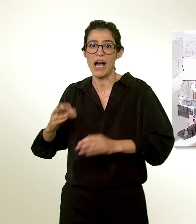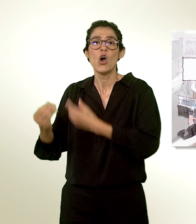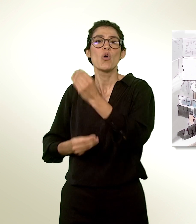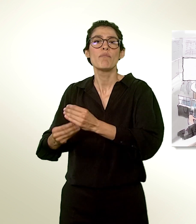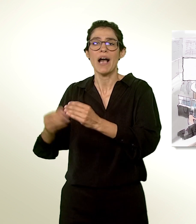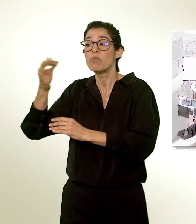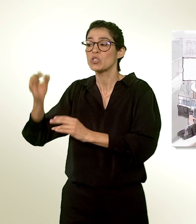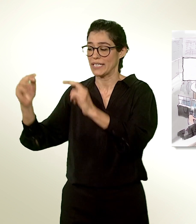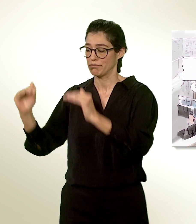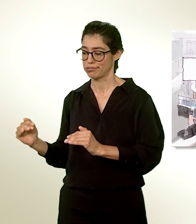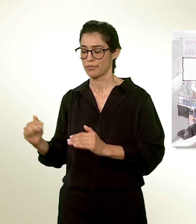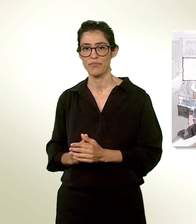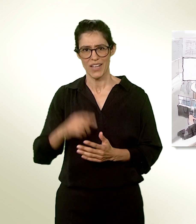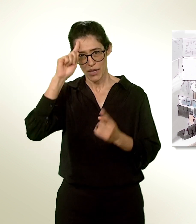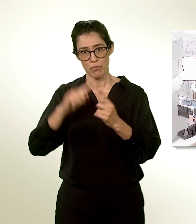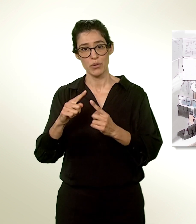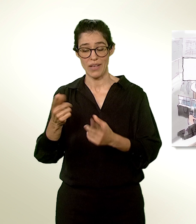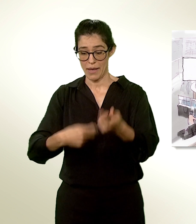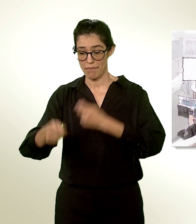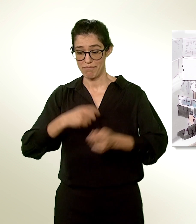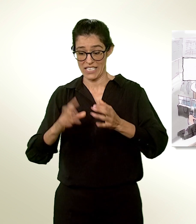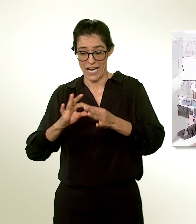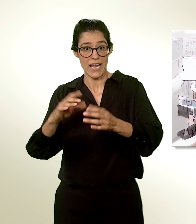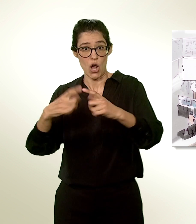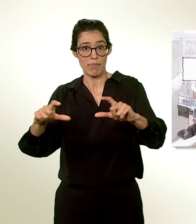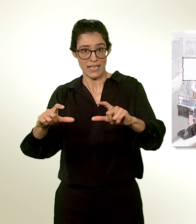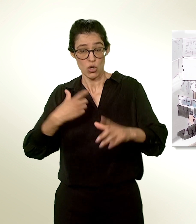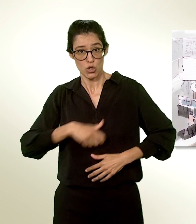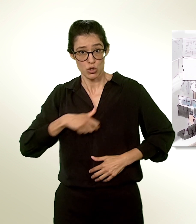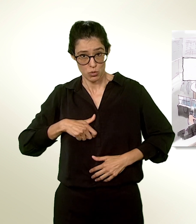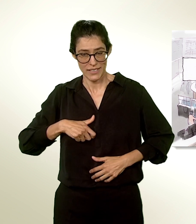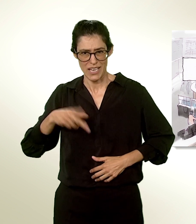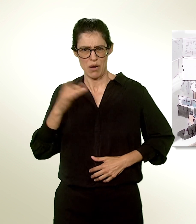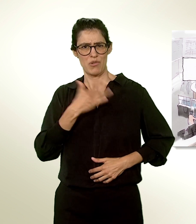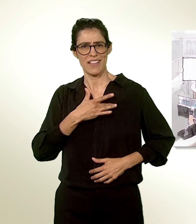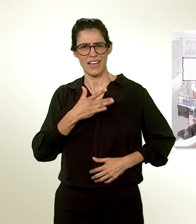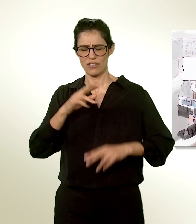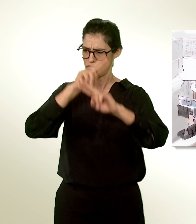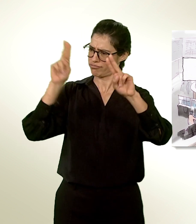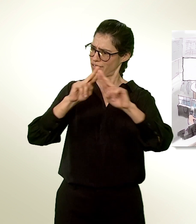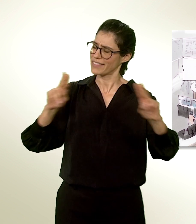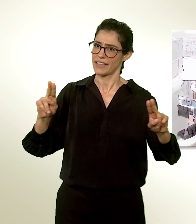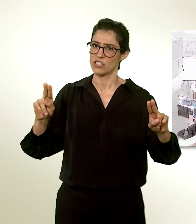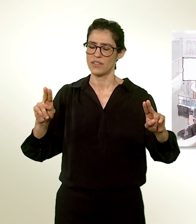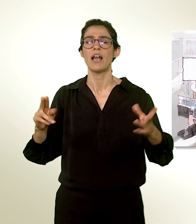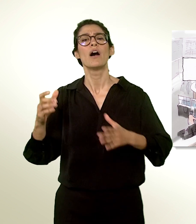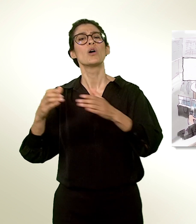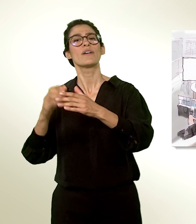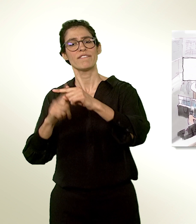le marché obligataire suisse plus intéressant en comparaison internationale, le Conseil fédéral et le Parlement ont décidé de supprimer l'impôt anticipé pour les